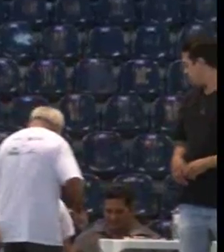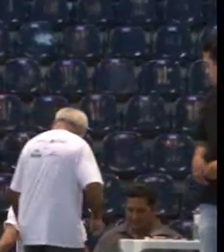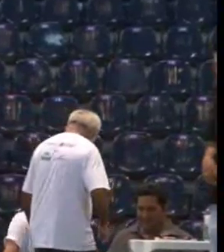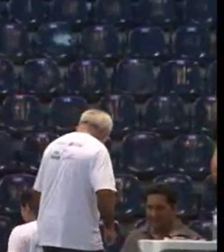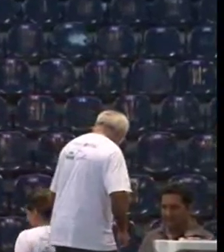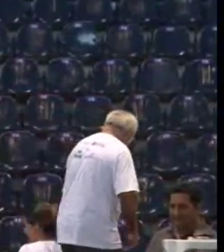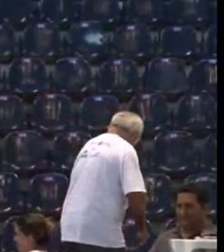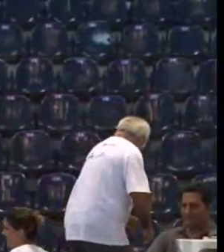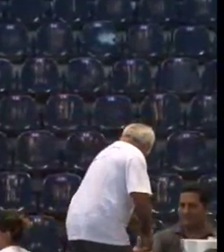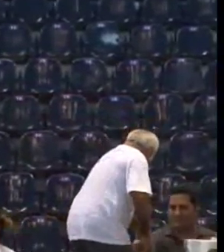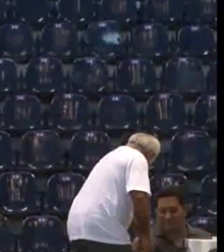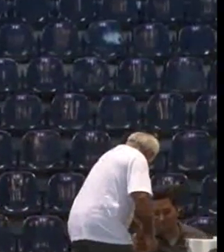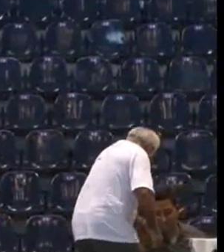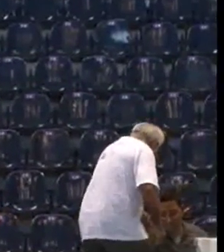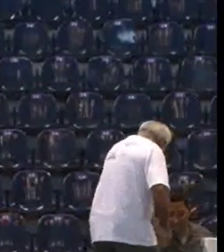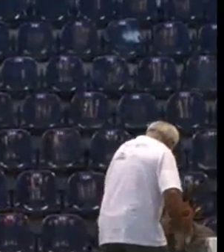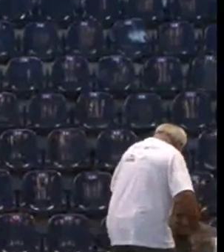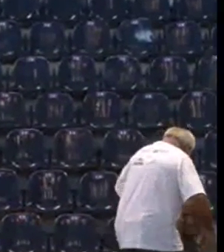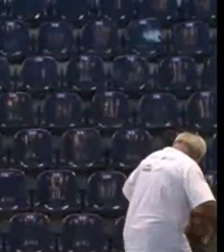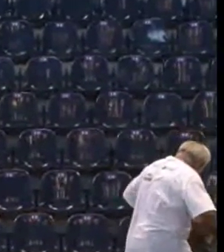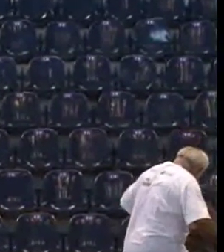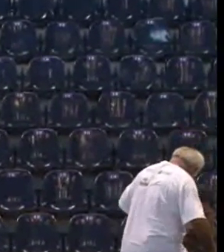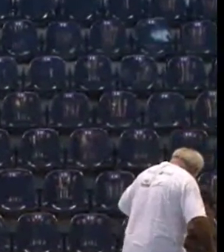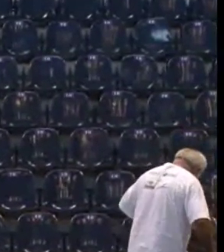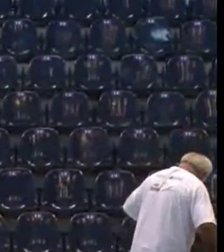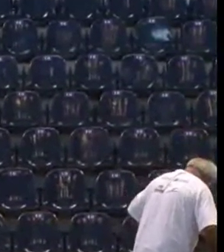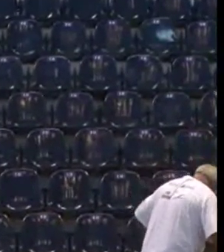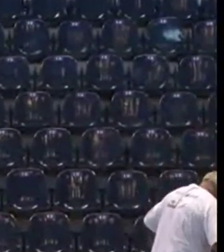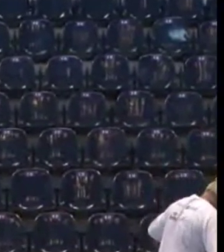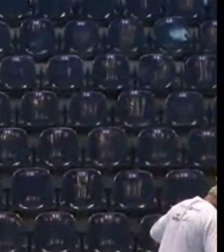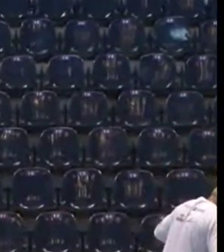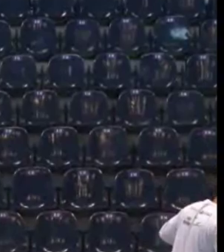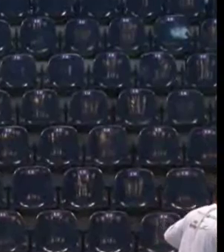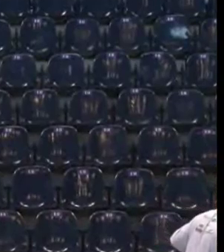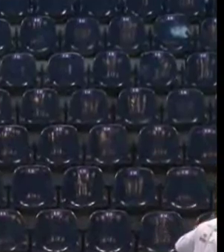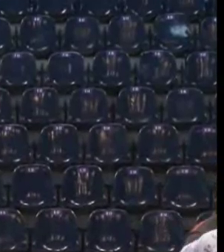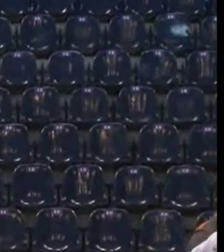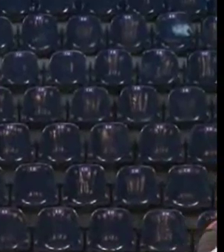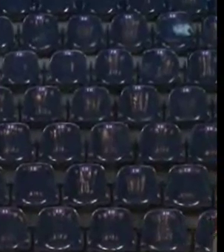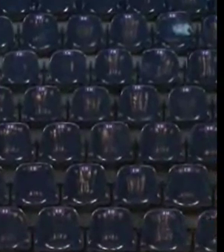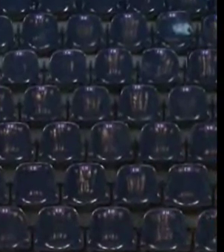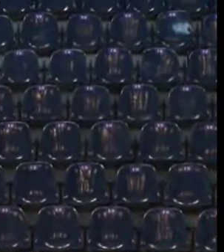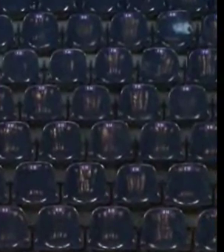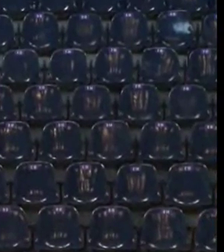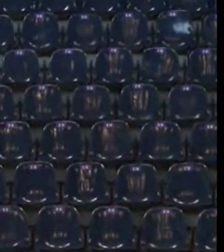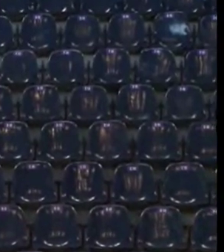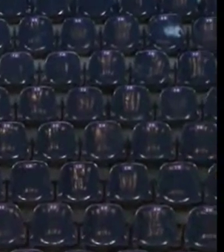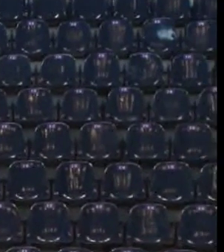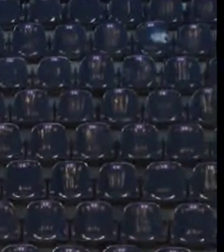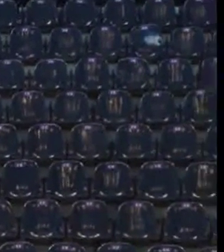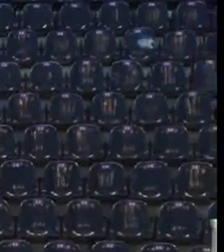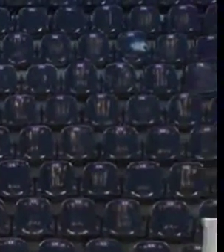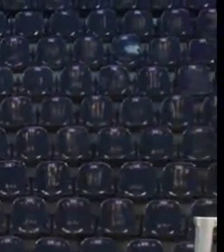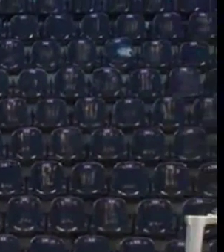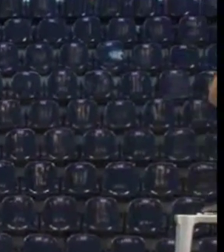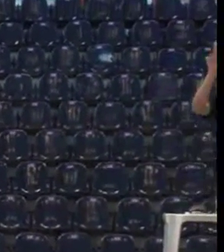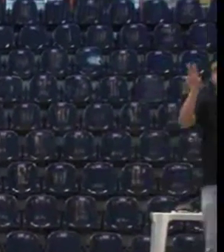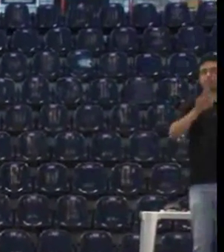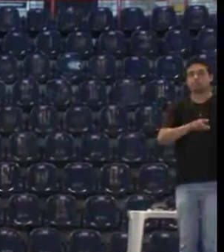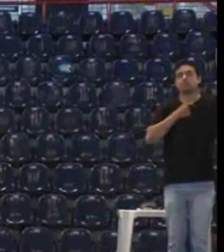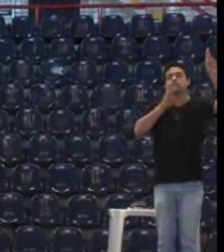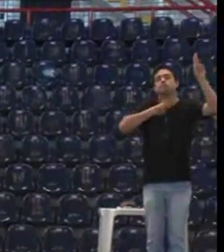se entender essa variação de linguagem como é interessante isso regionalmente falando ou não